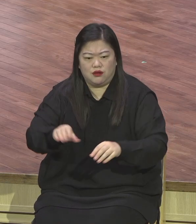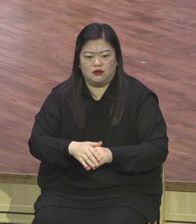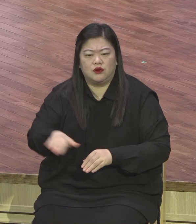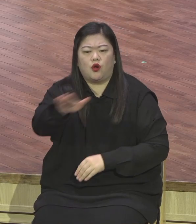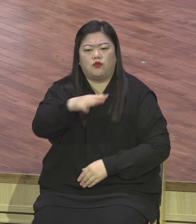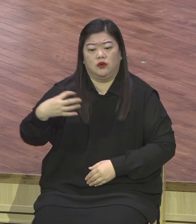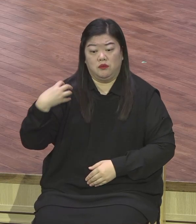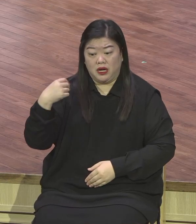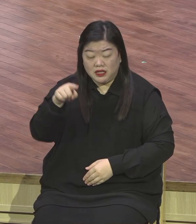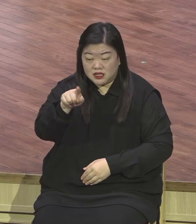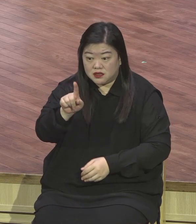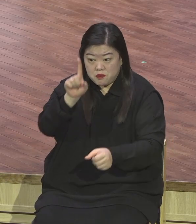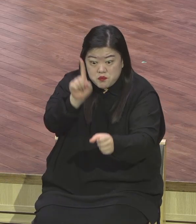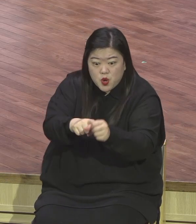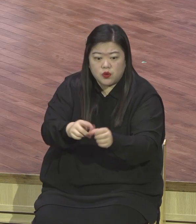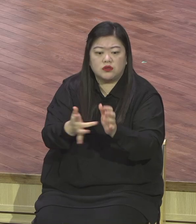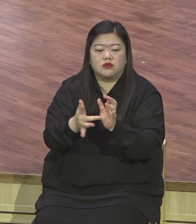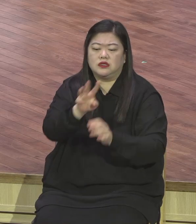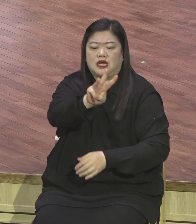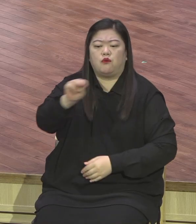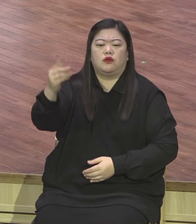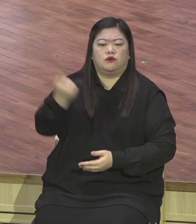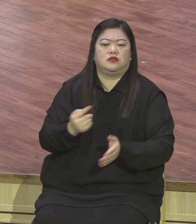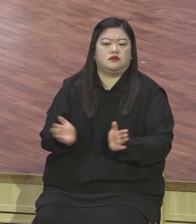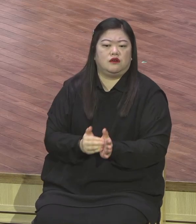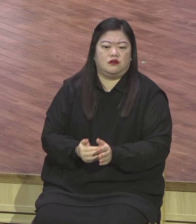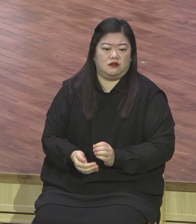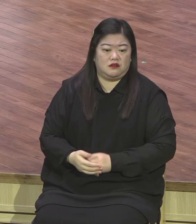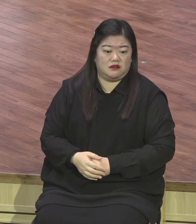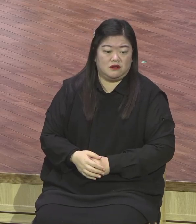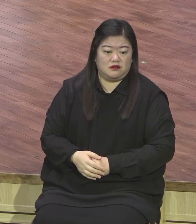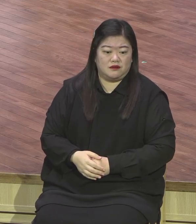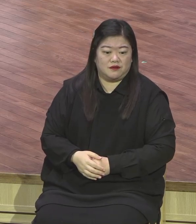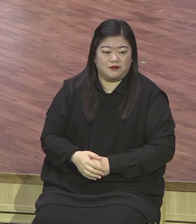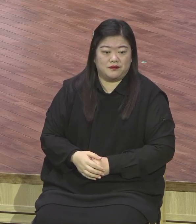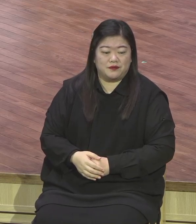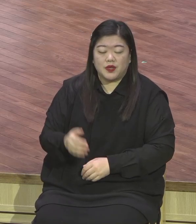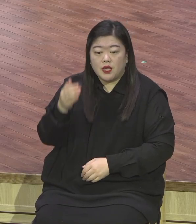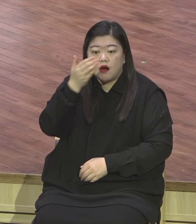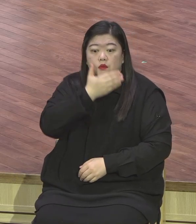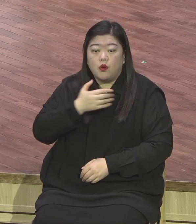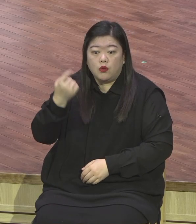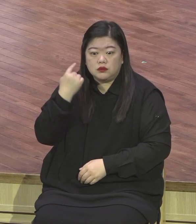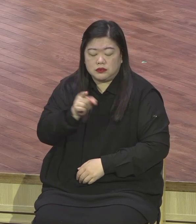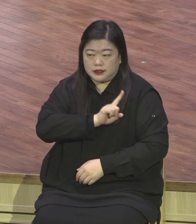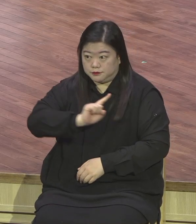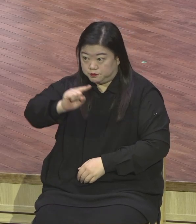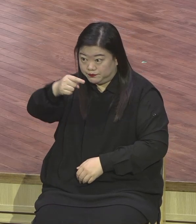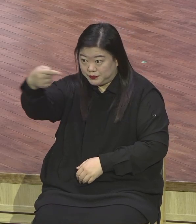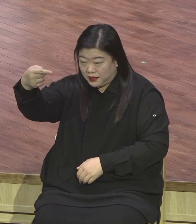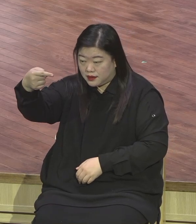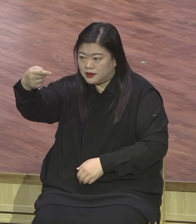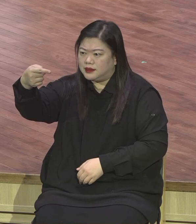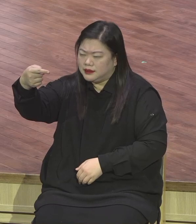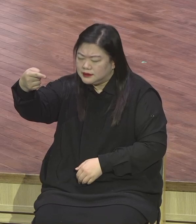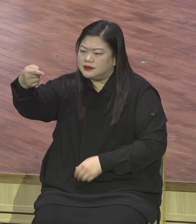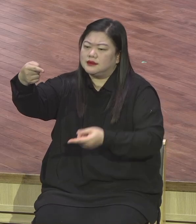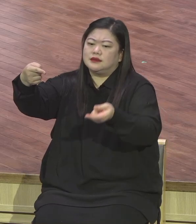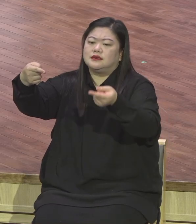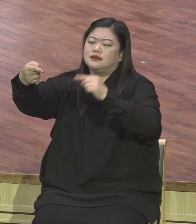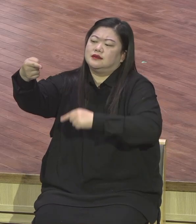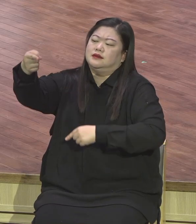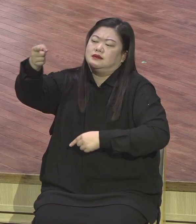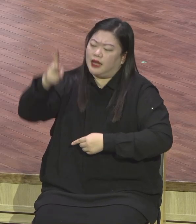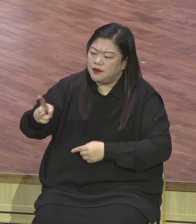속에서도 복음만 붙잡으시기 바랍니다 복음을 붙잡으시기 복음이 우선시대는 선택을 해야 돼요 그러면 여러분이